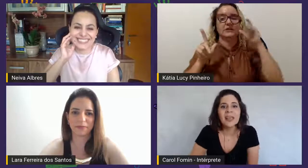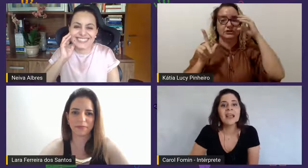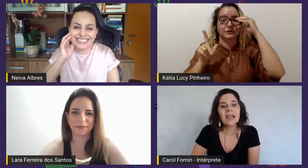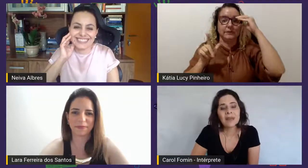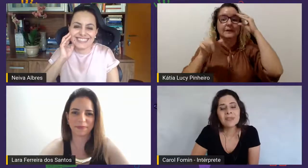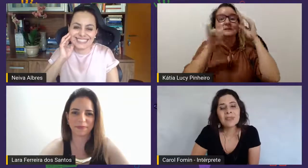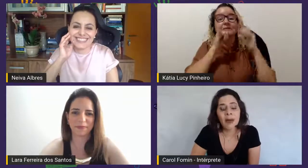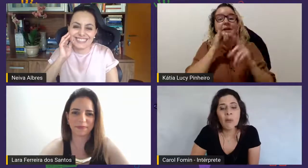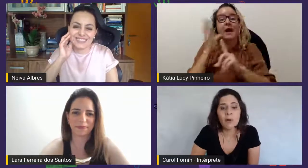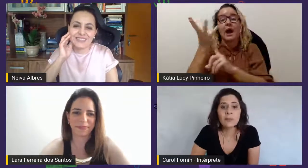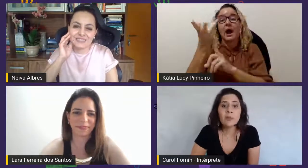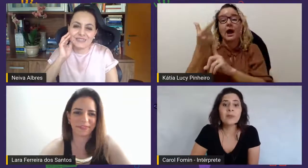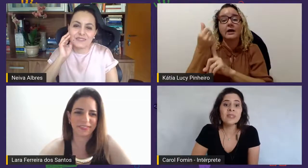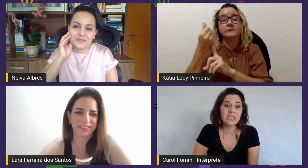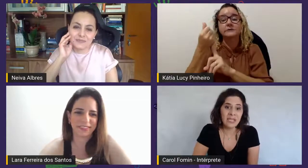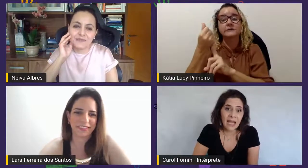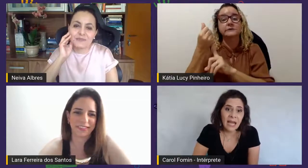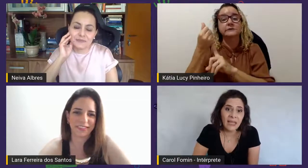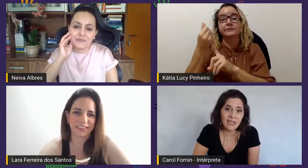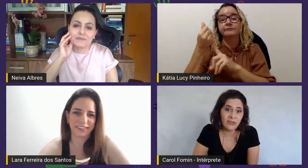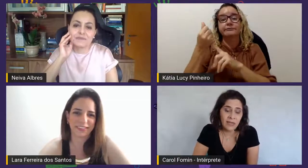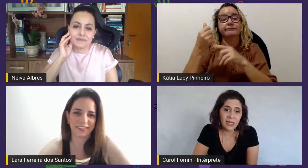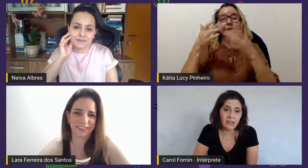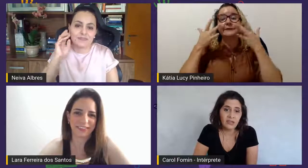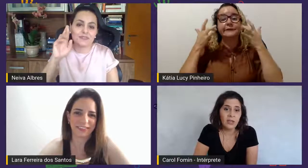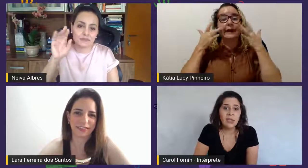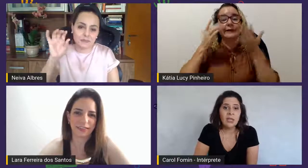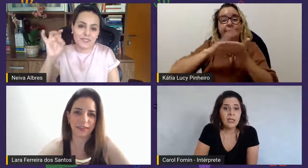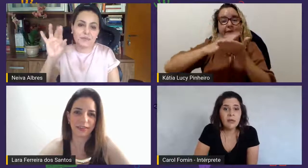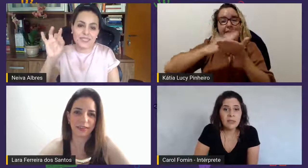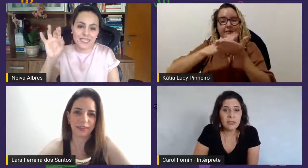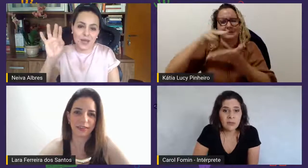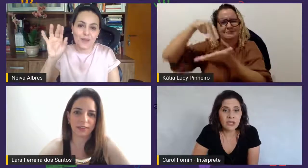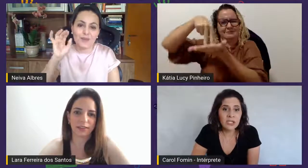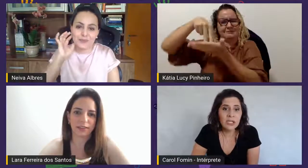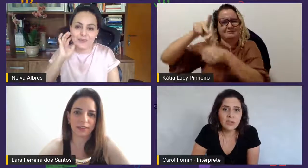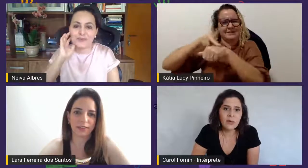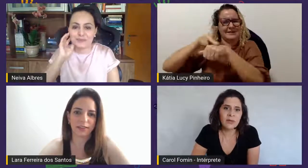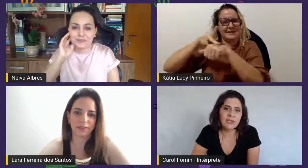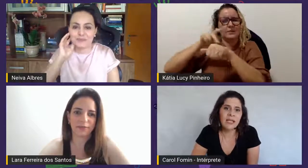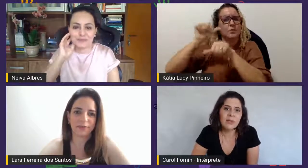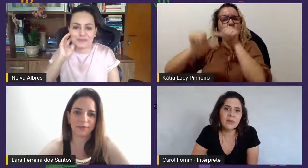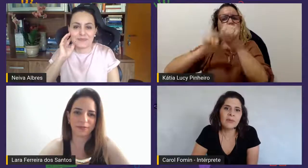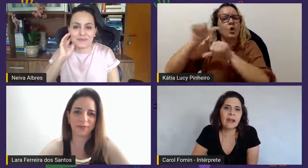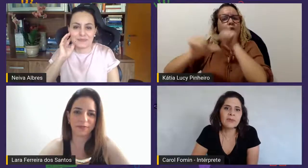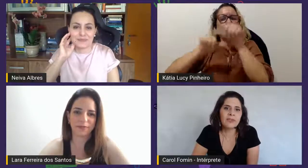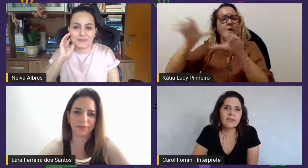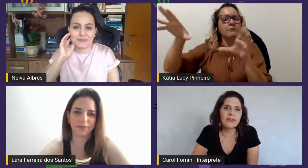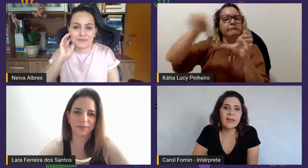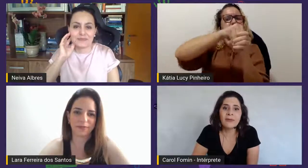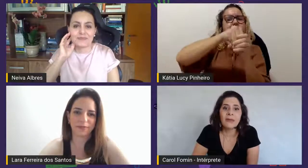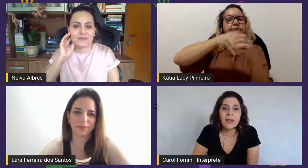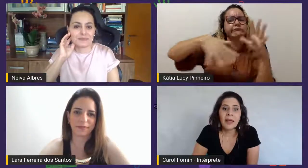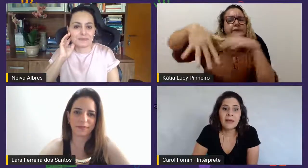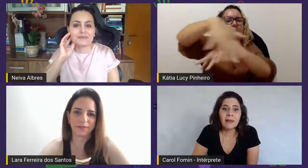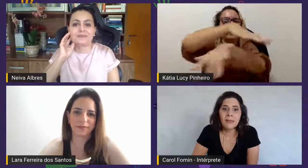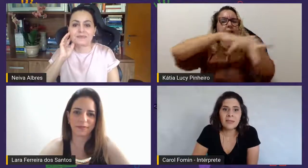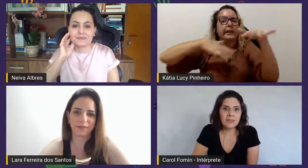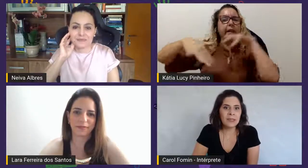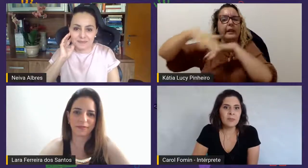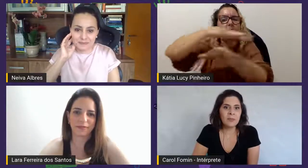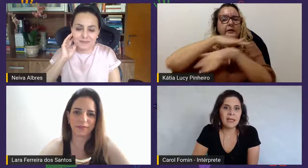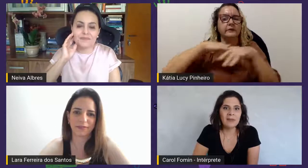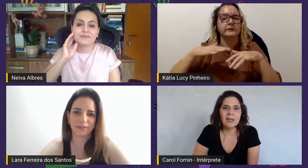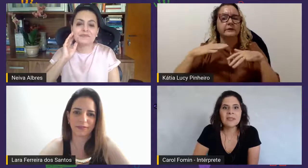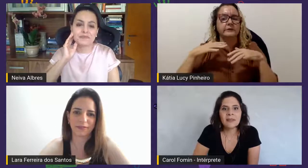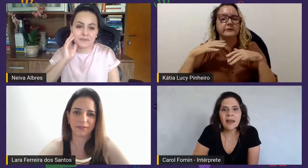Eu acho que, claro que se há uma coisa muito exagerada, é diferente. E no contexto artístico, por exemplo, o intérprete do teatro, ele não precisa